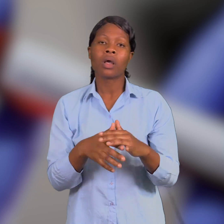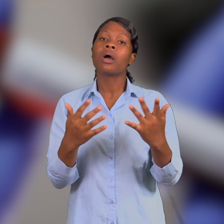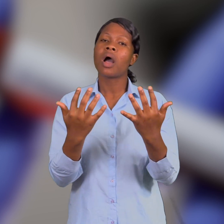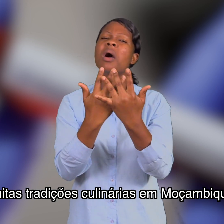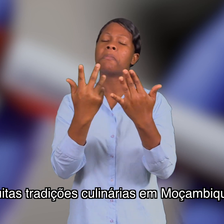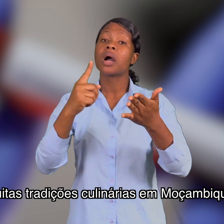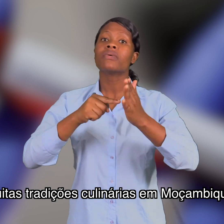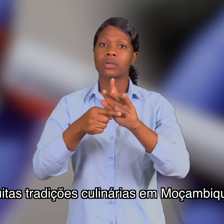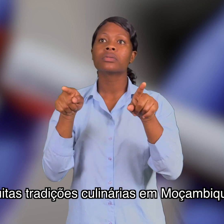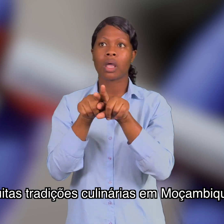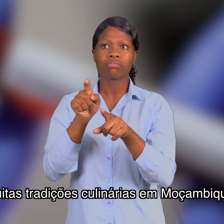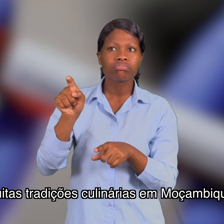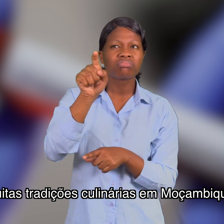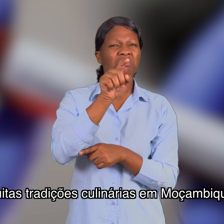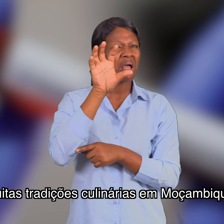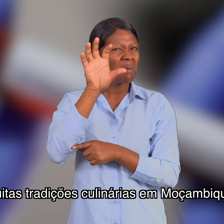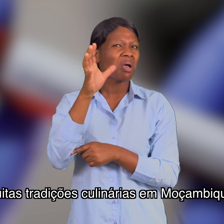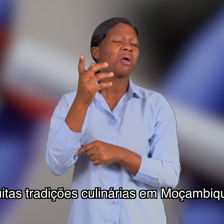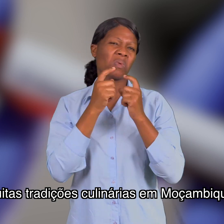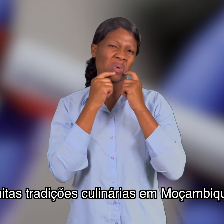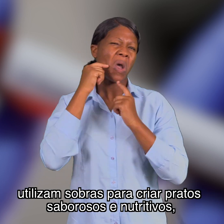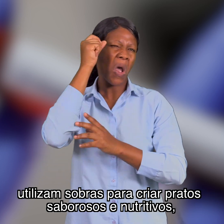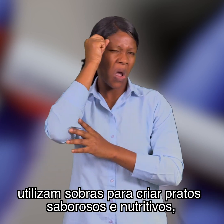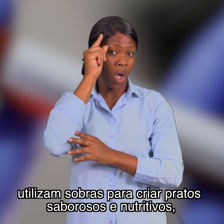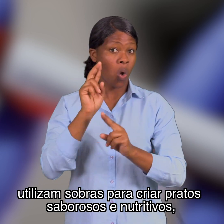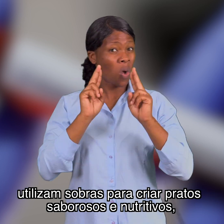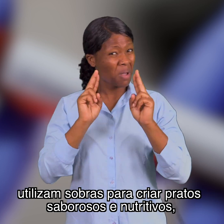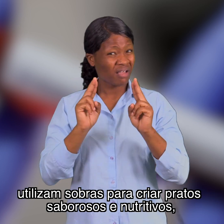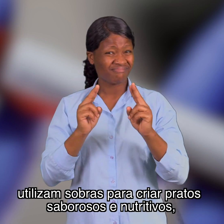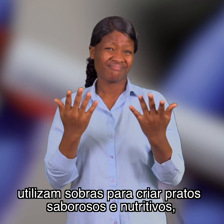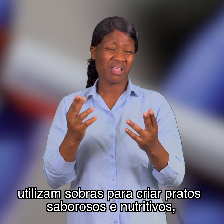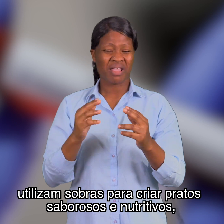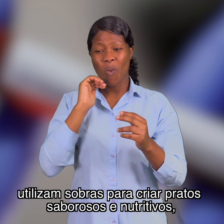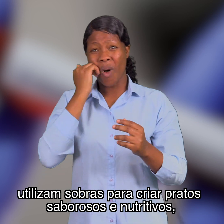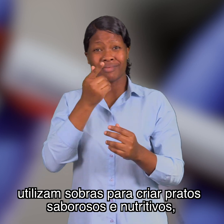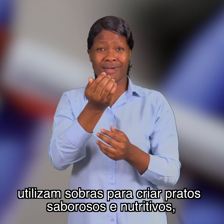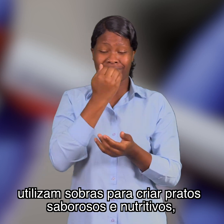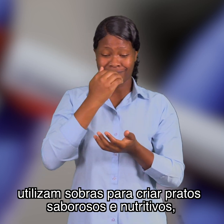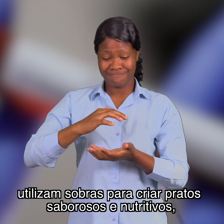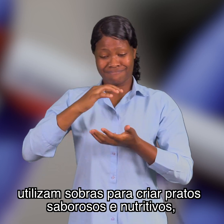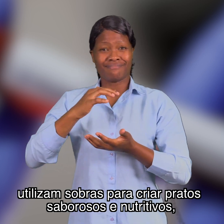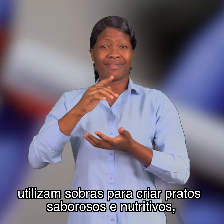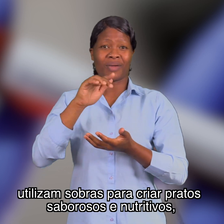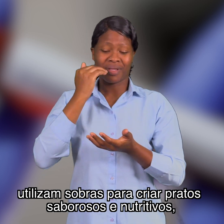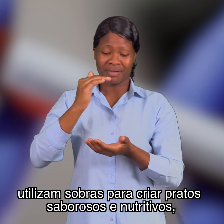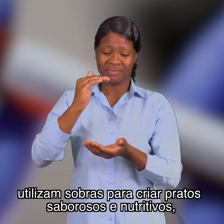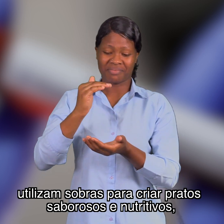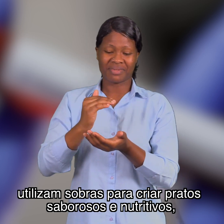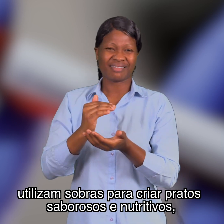Muitas tradições culinárias em Moçambique utilizam sobras para criar pratos saborosos e nutritivos.